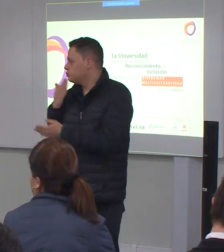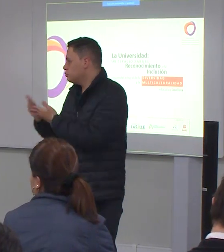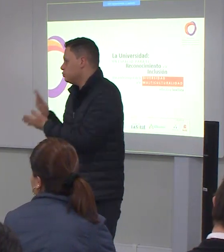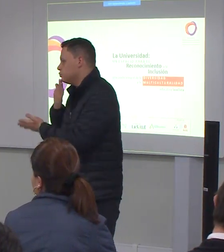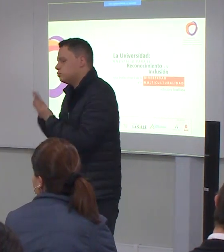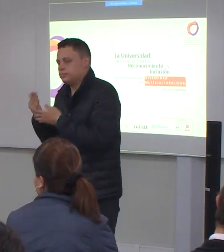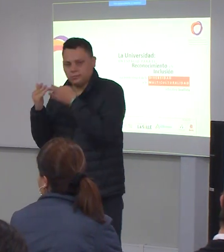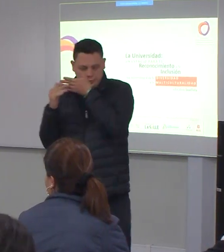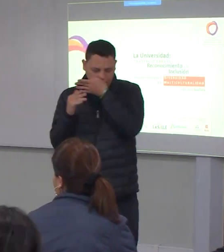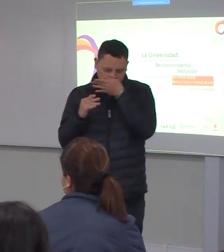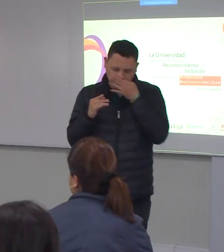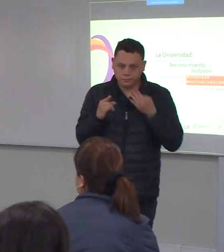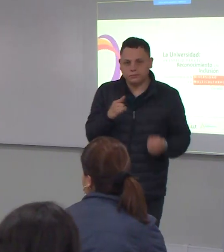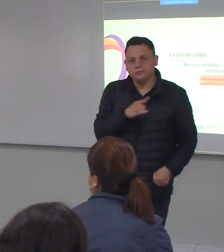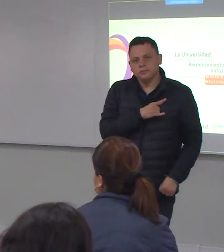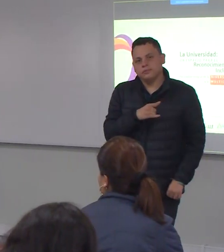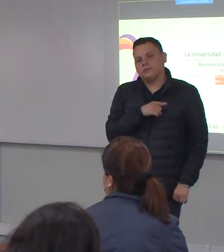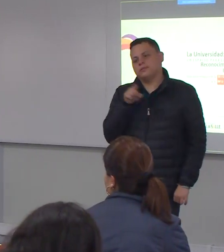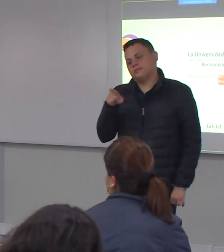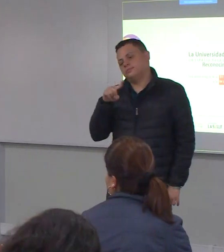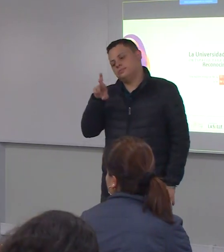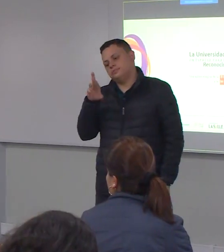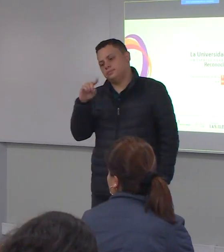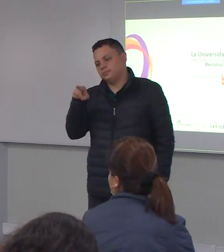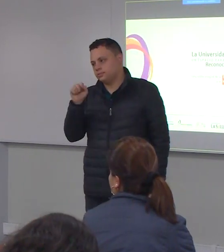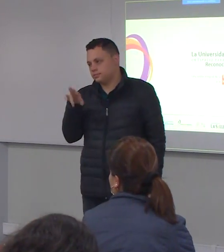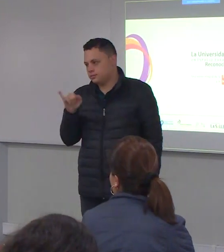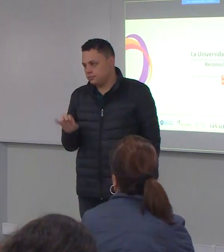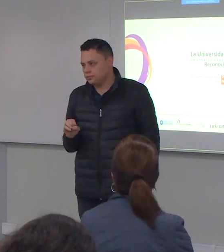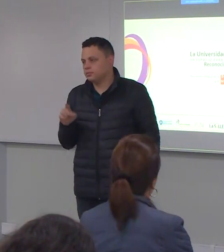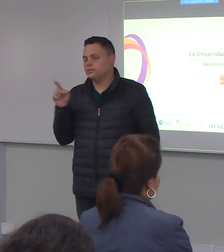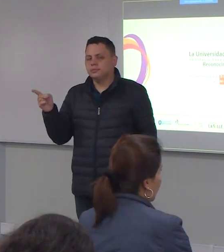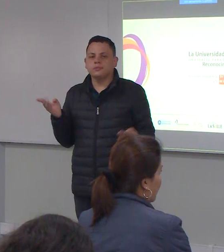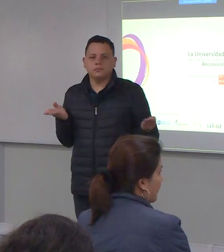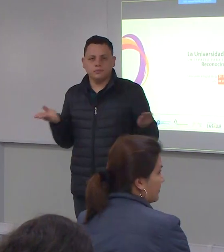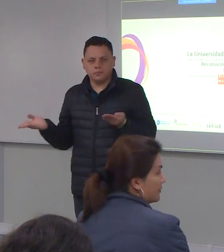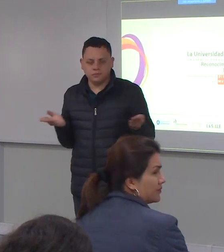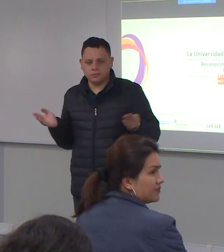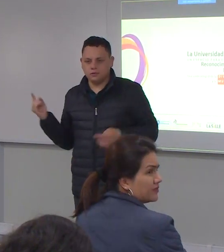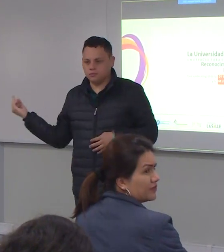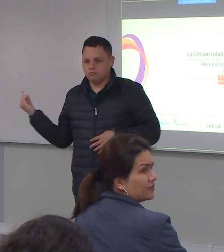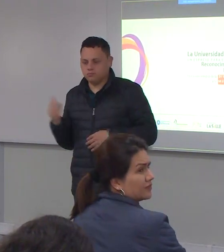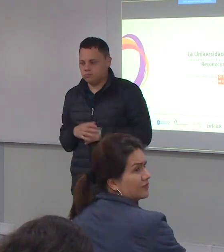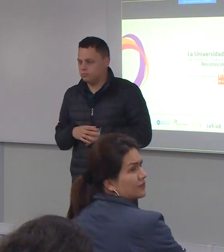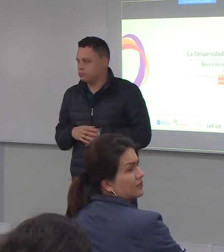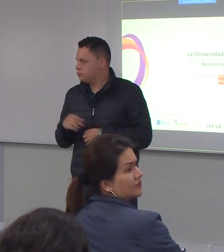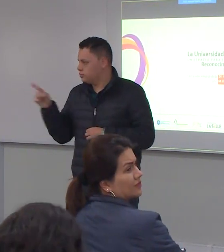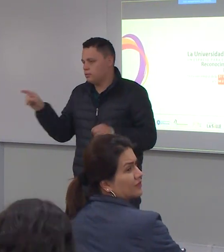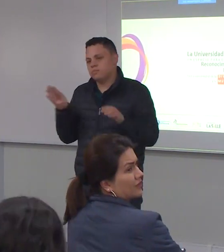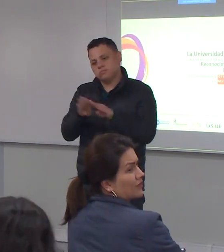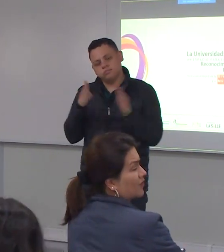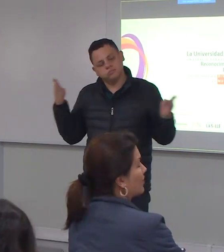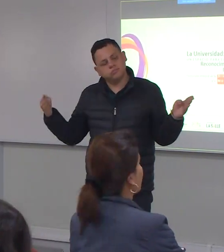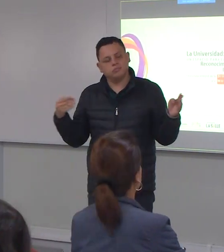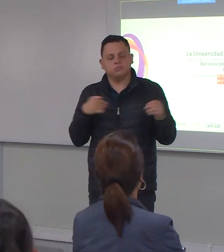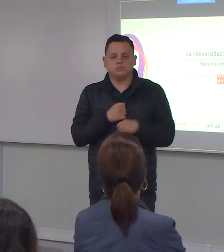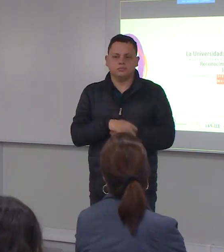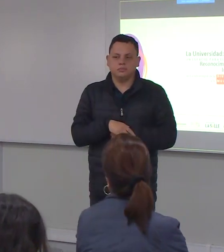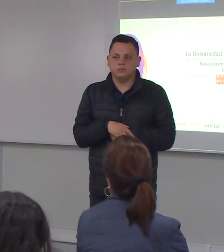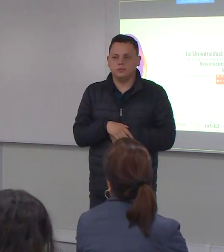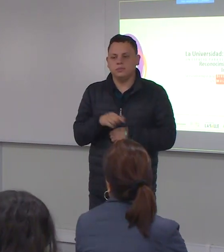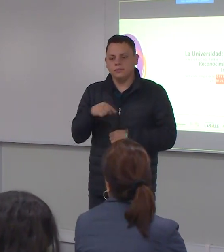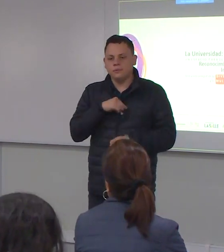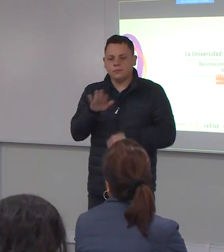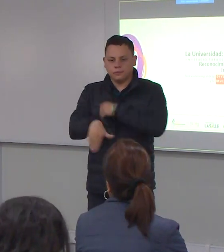universidad Rosario a la profesora doctora Inés Elvira por abrirnos la puerta a Giovanni del